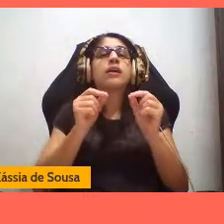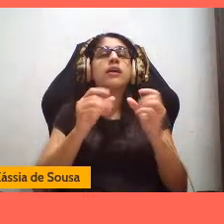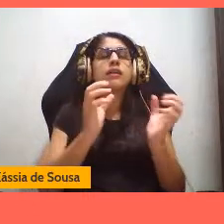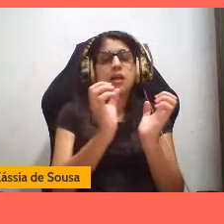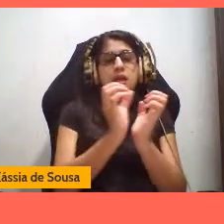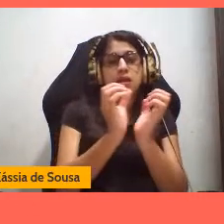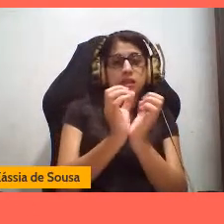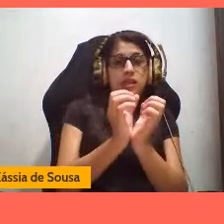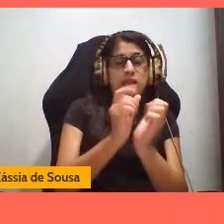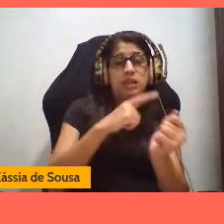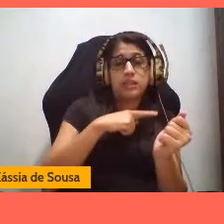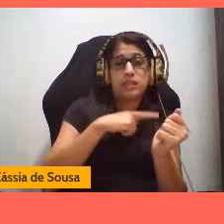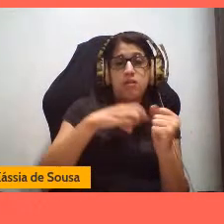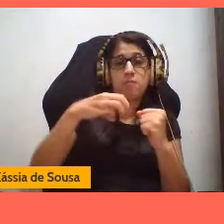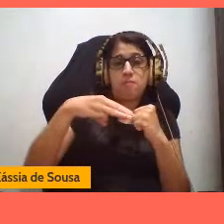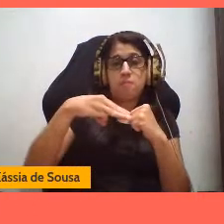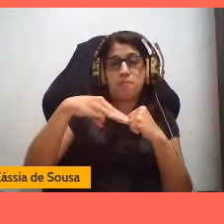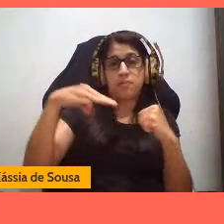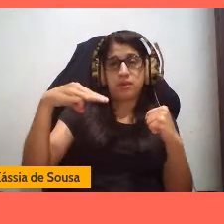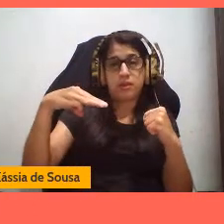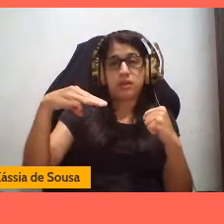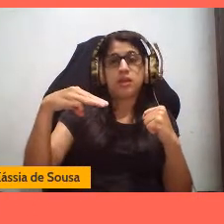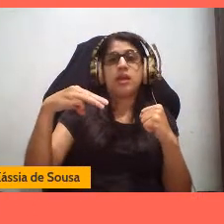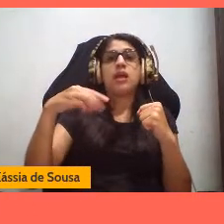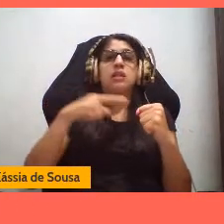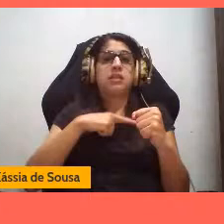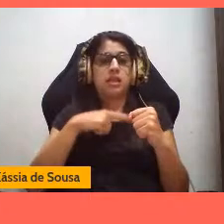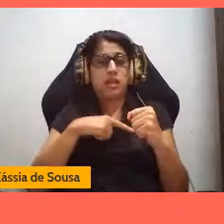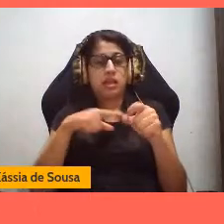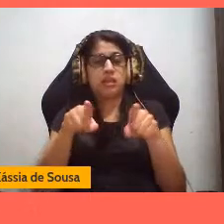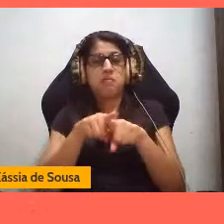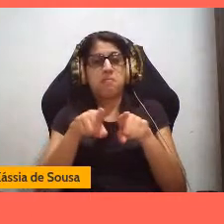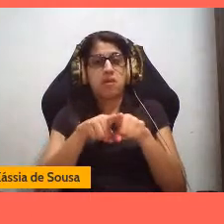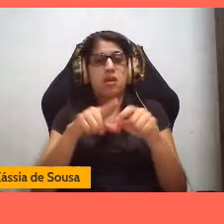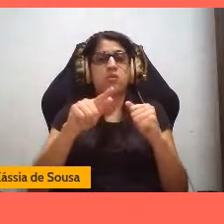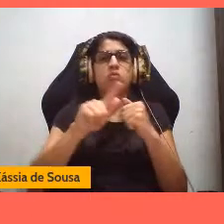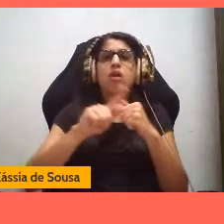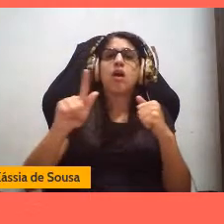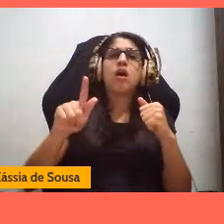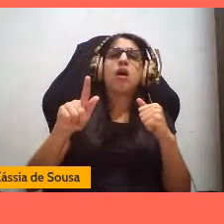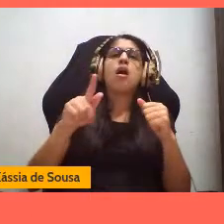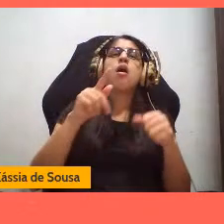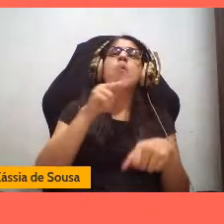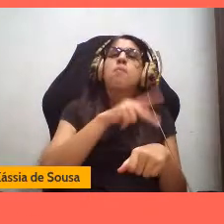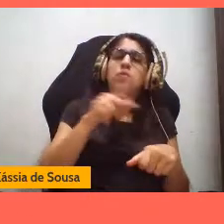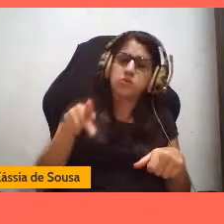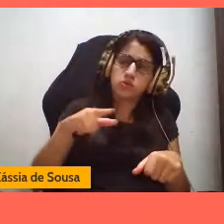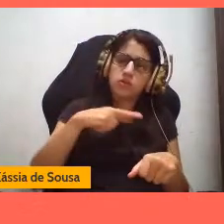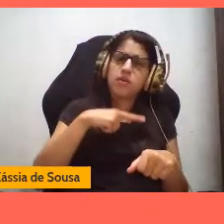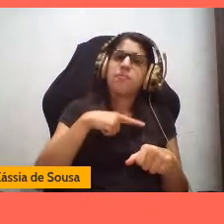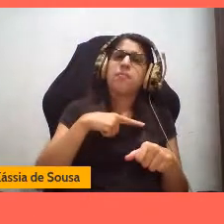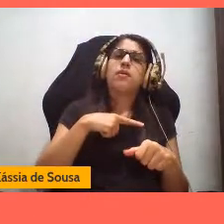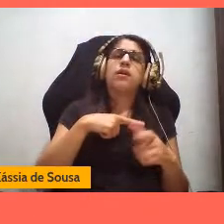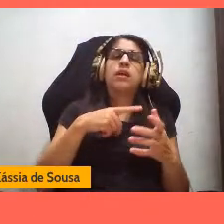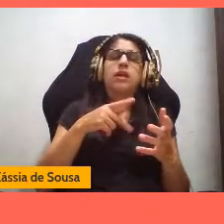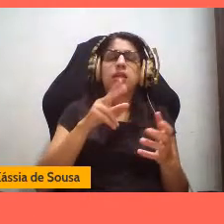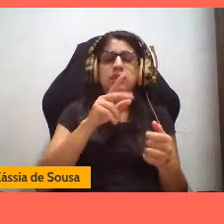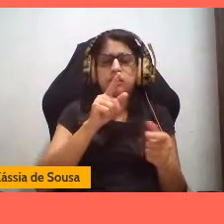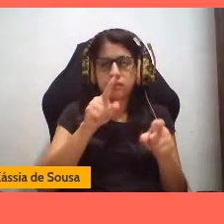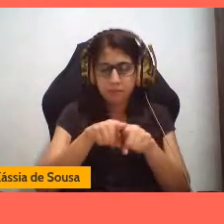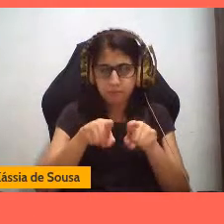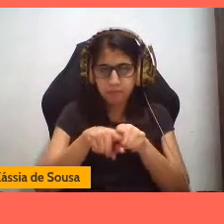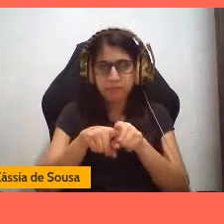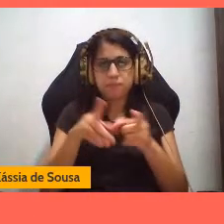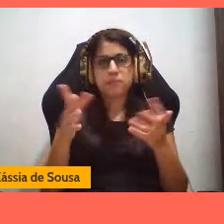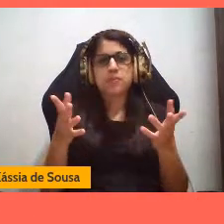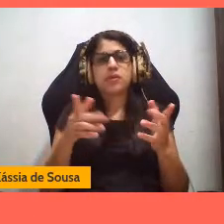tem o graduando, o professor que está ali colaborando, né? A gente teve no trabalho de gestão